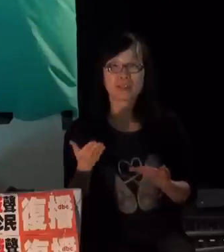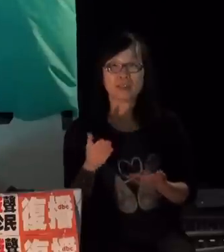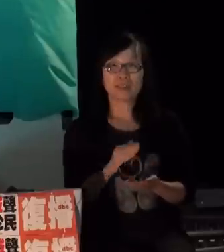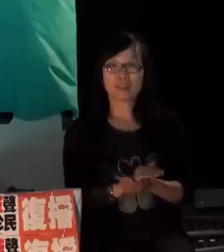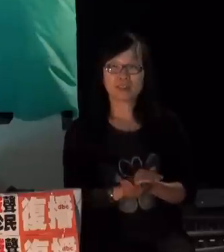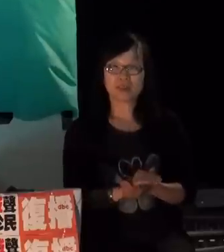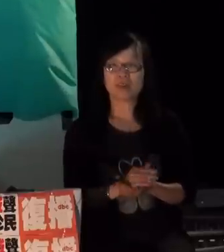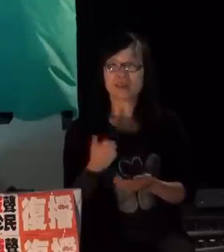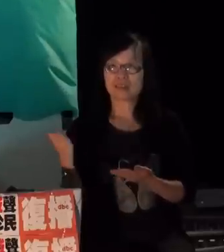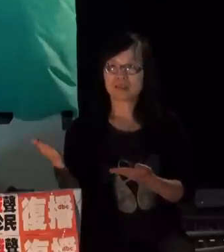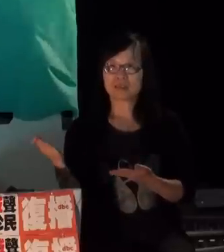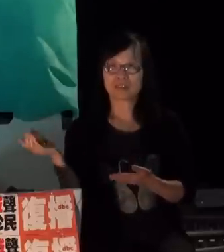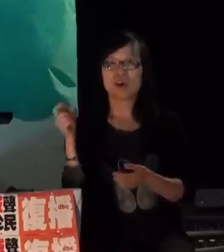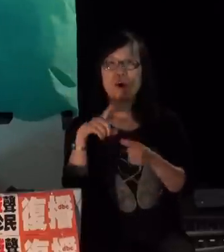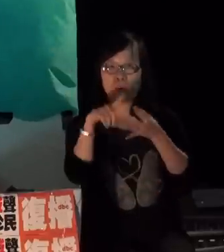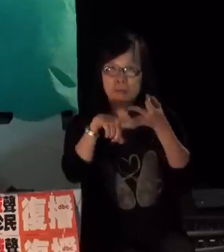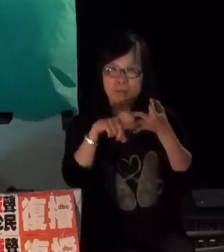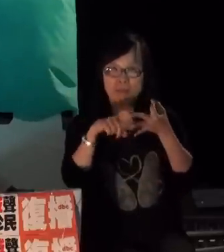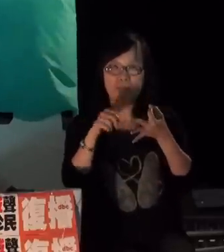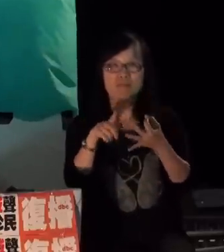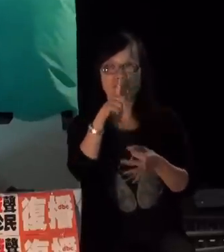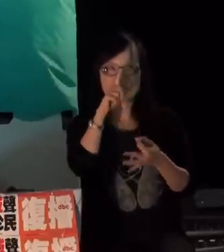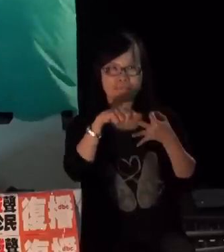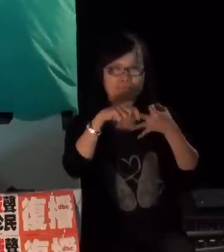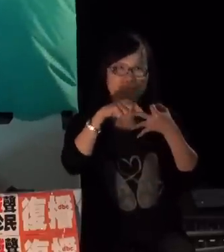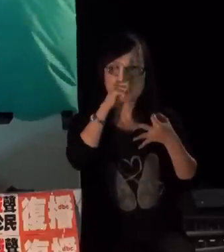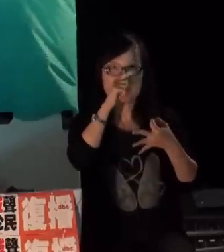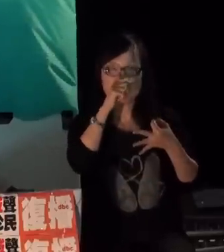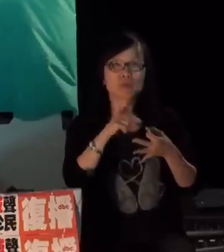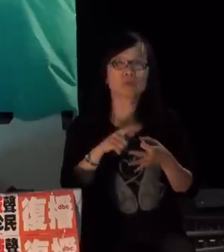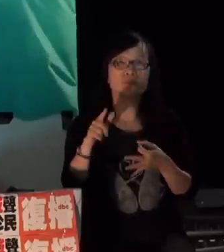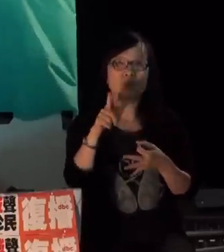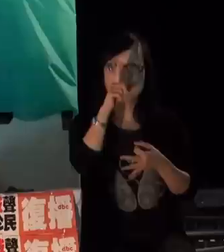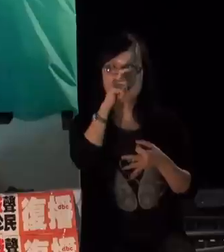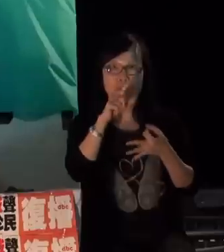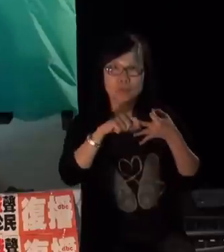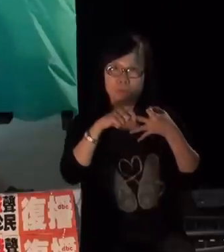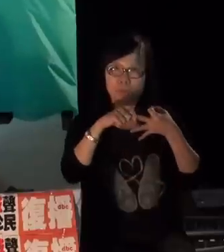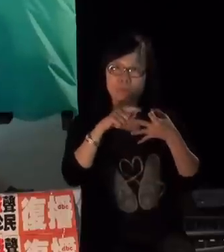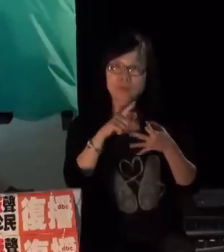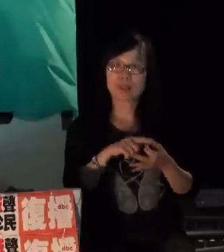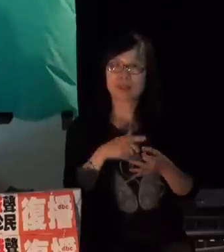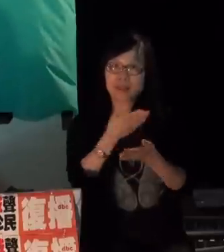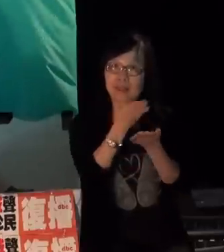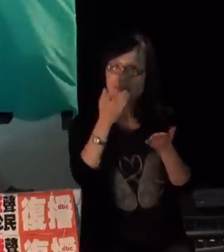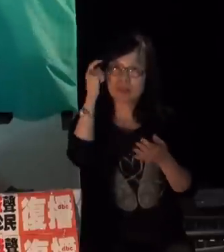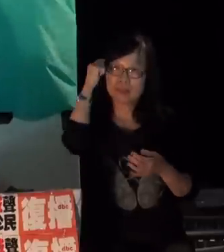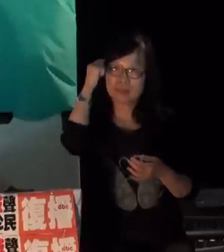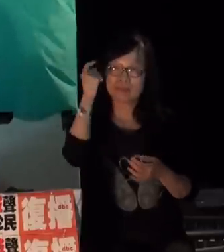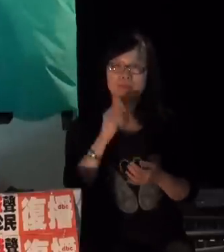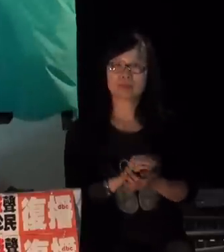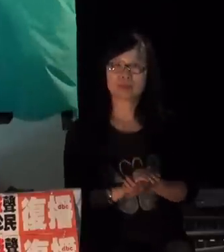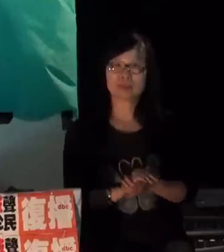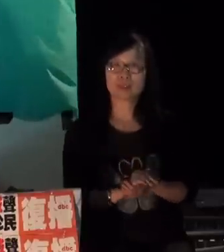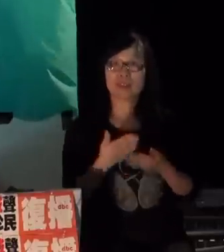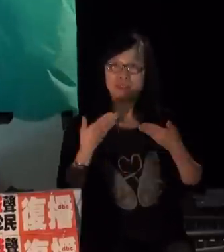KO 咗就 KO 咗我哋嘅蘇錦良局長啦，係嘛？ 其實蘇局長。大家都知啦，即係我